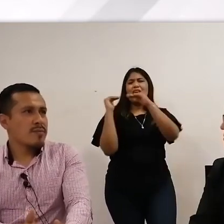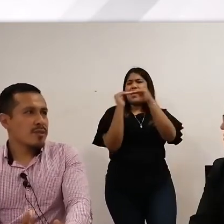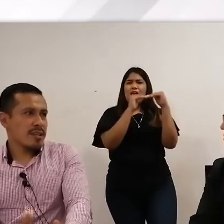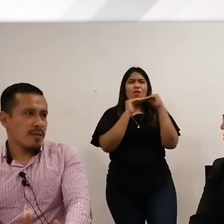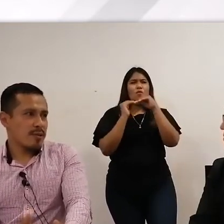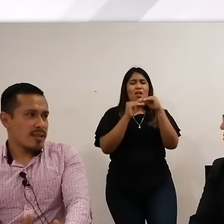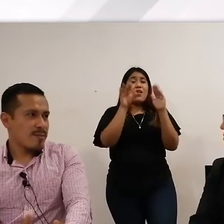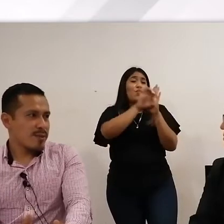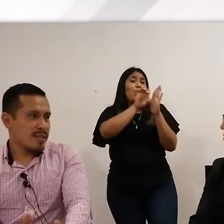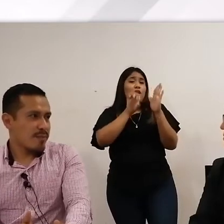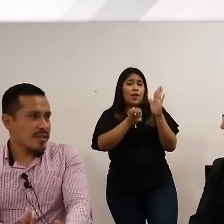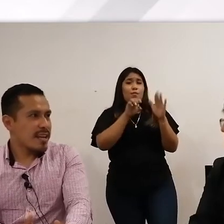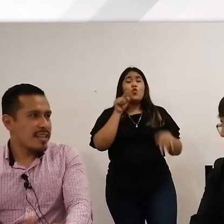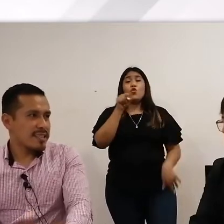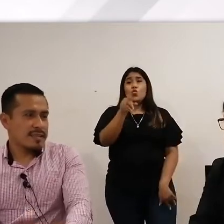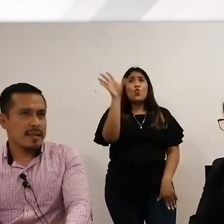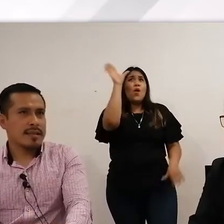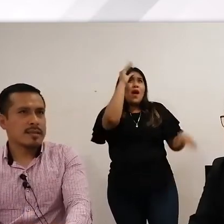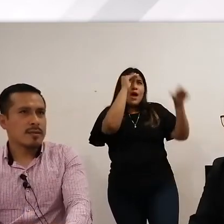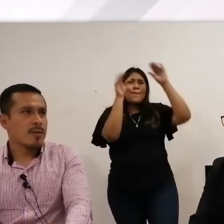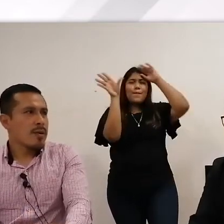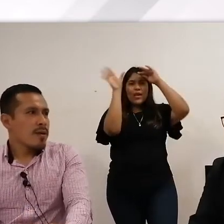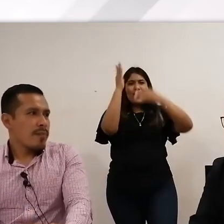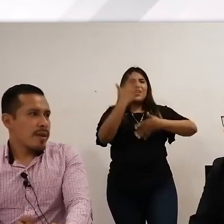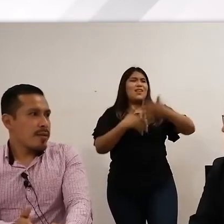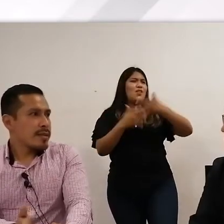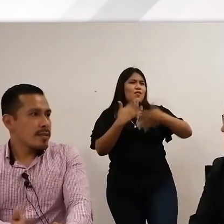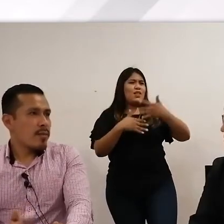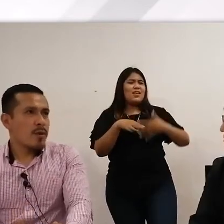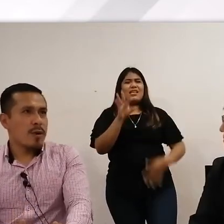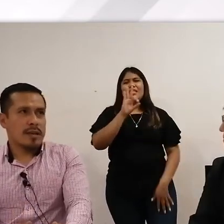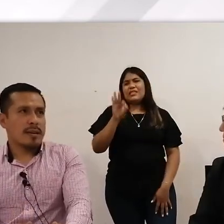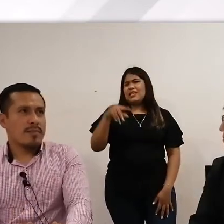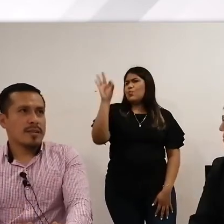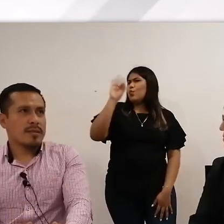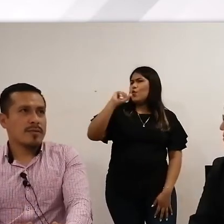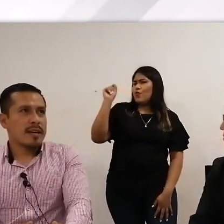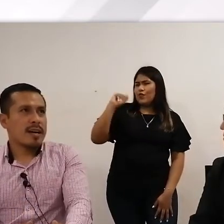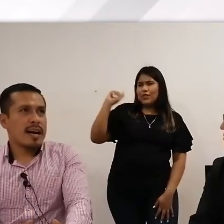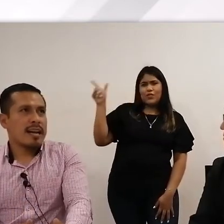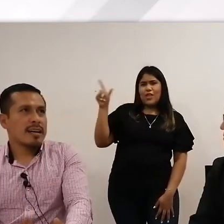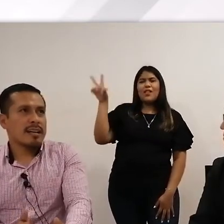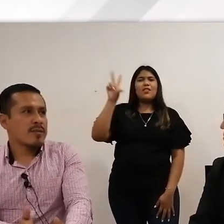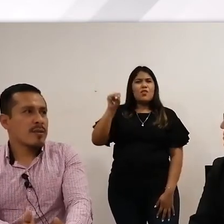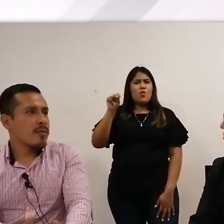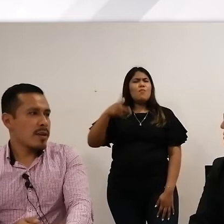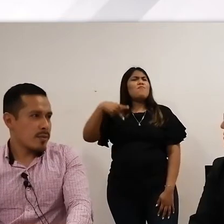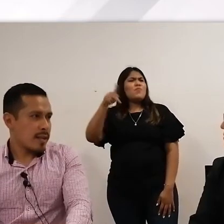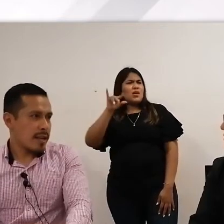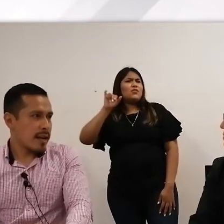No pedimos que todos seamos especialistas en esto, pero es como cualquier persona a